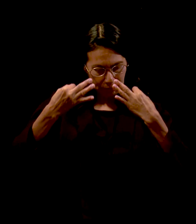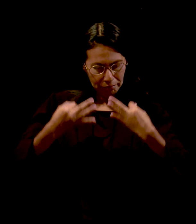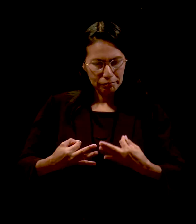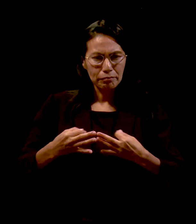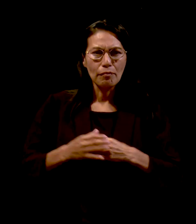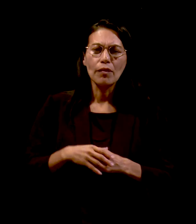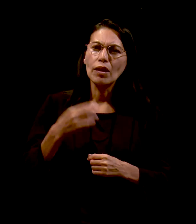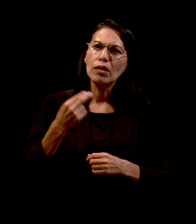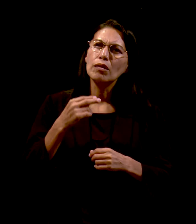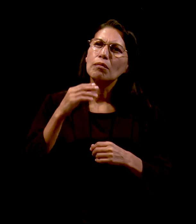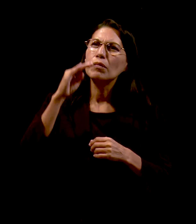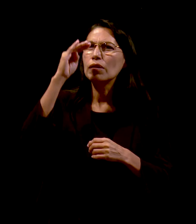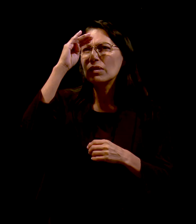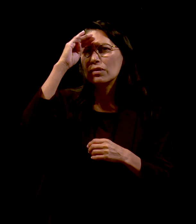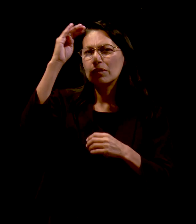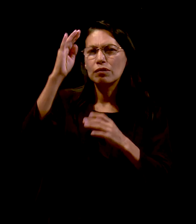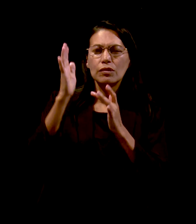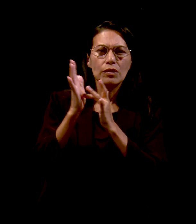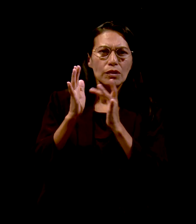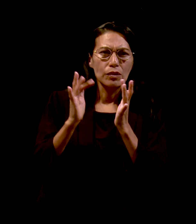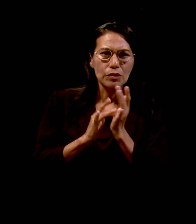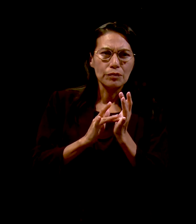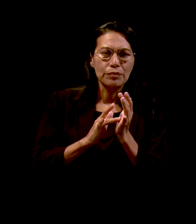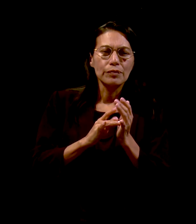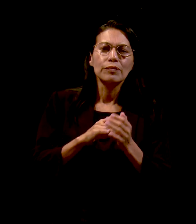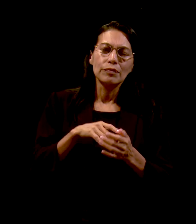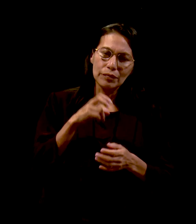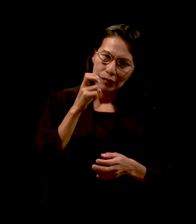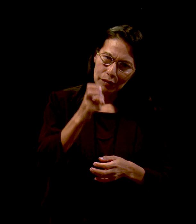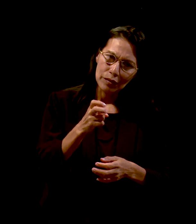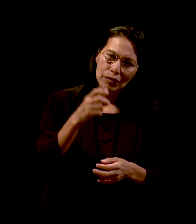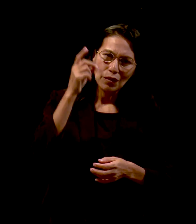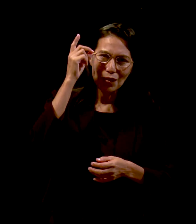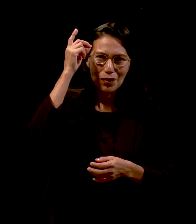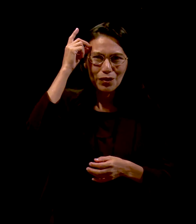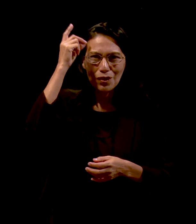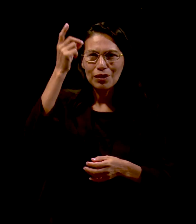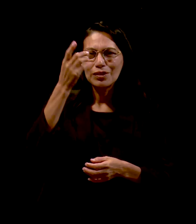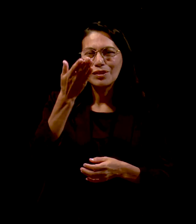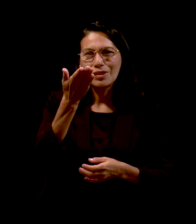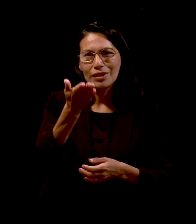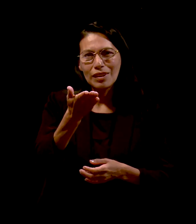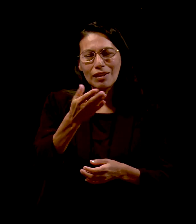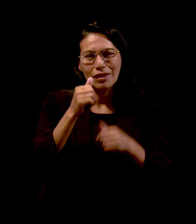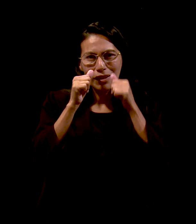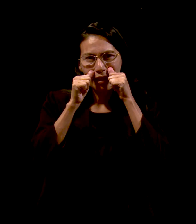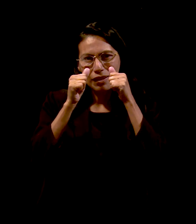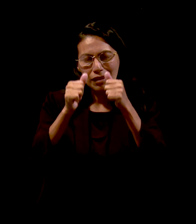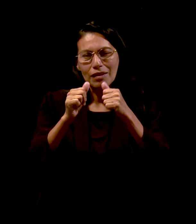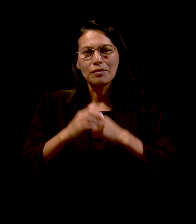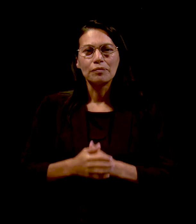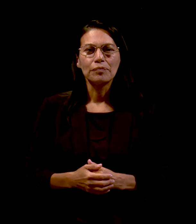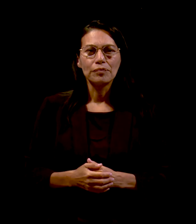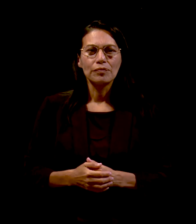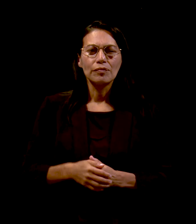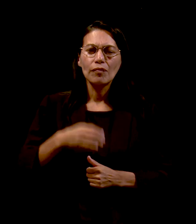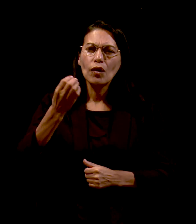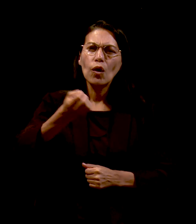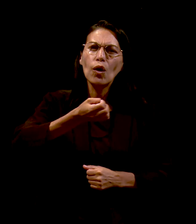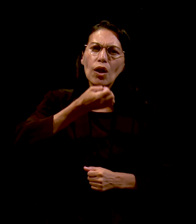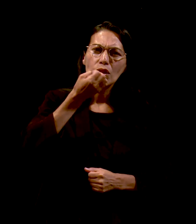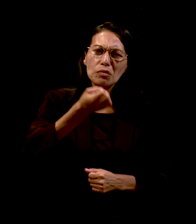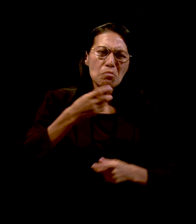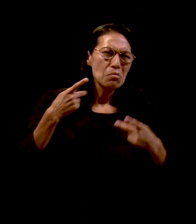de jesús así sea que dios te oiga esta oración y nos unimos a ti sandra cubides